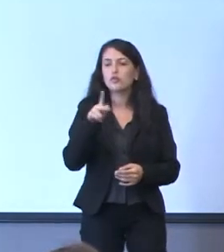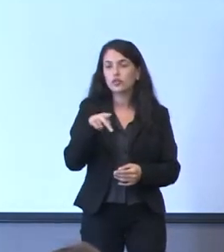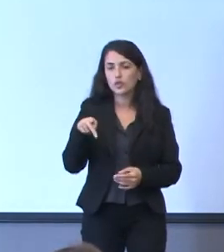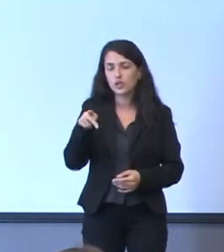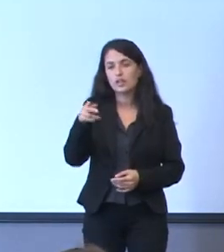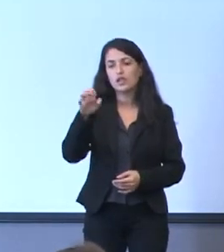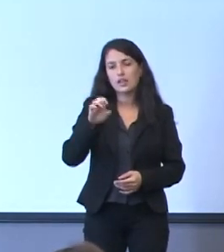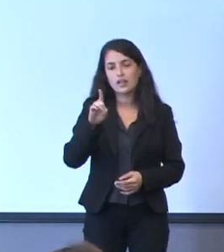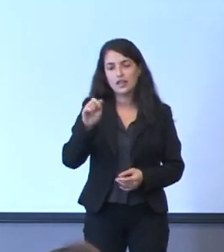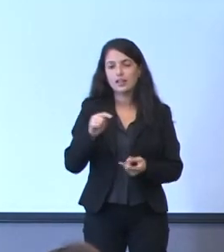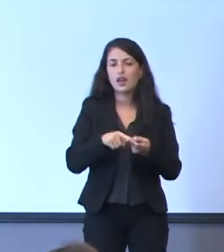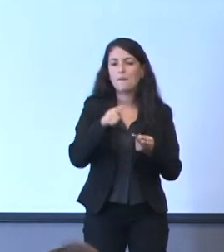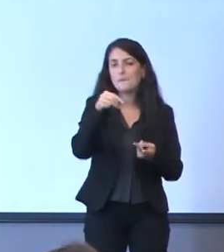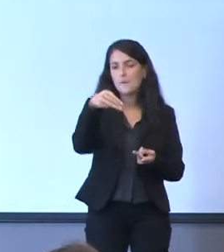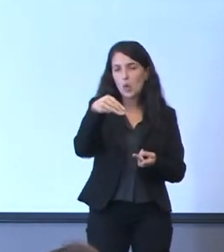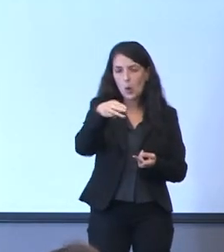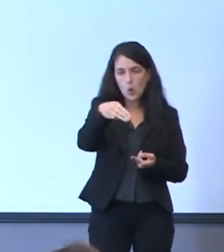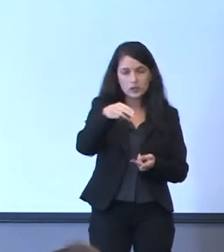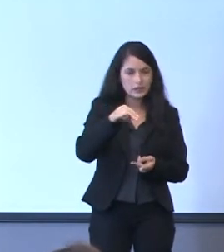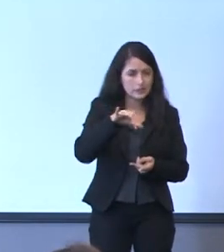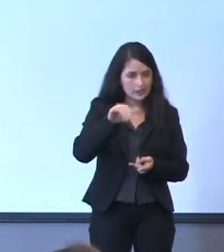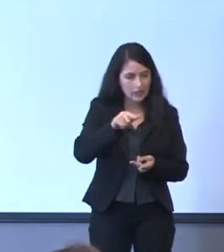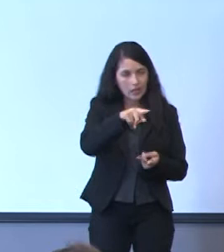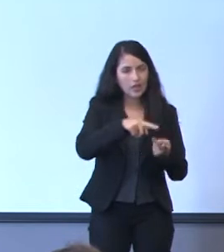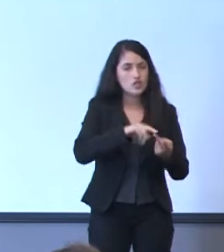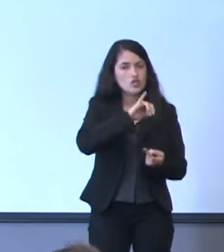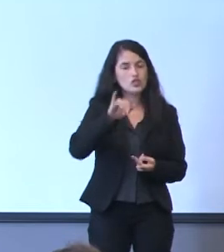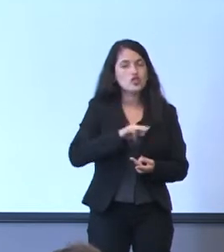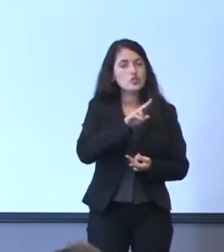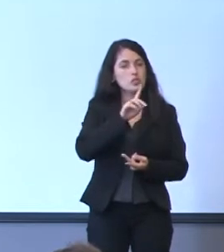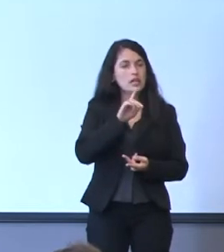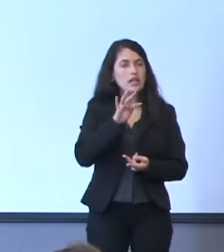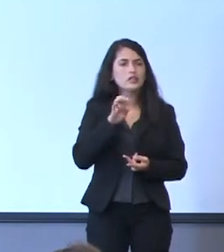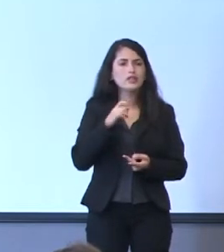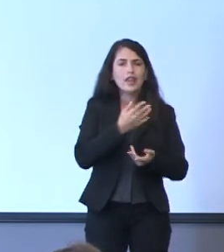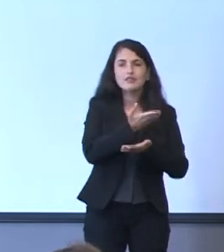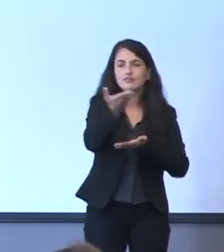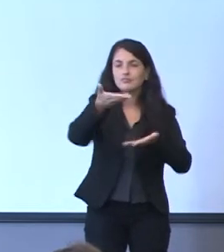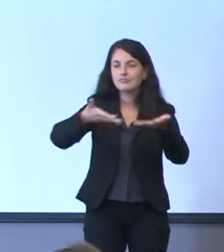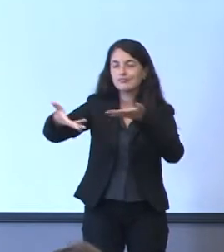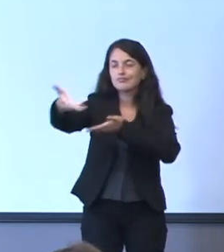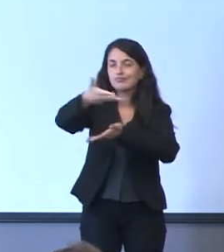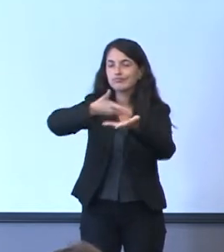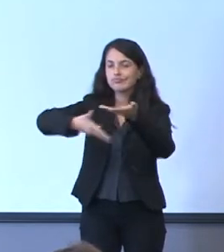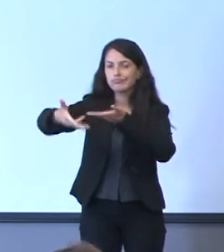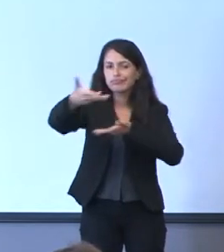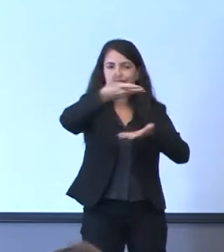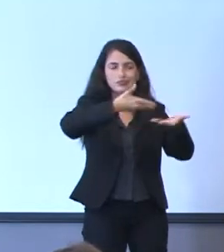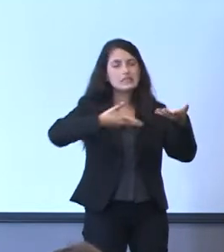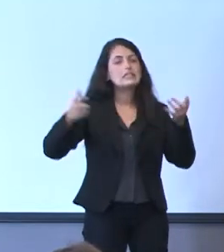aqui, Mônica, Gildete, e entre vocês eu também acho que tem muita possibilidade de troca.